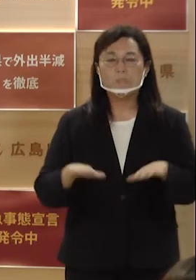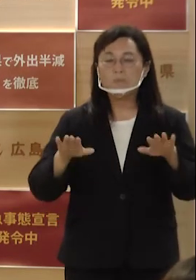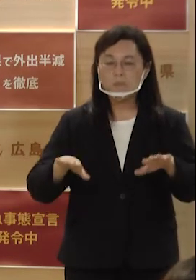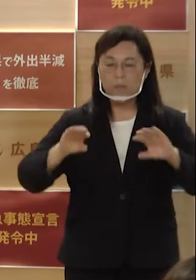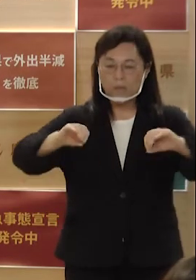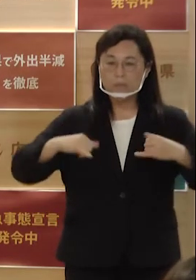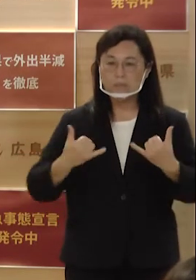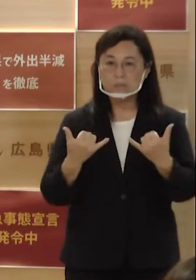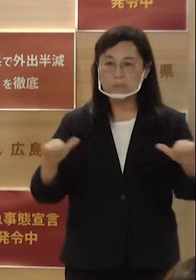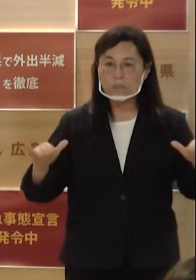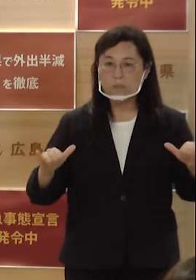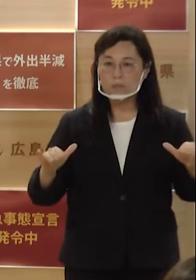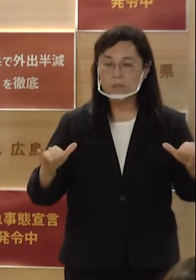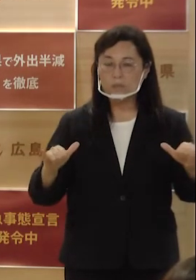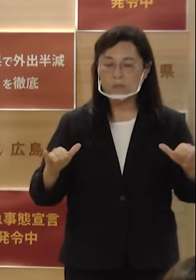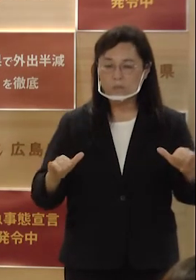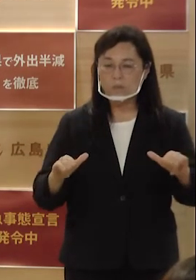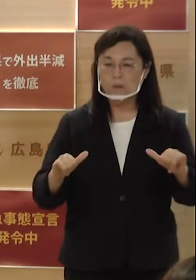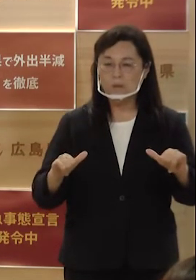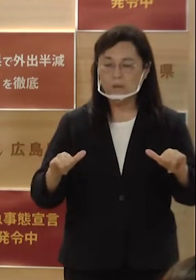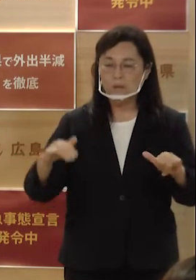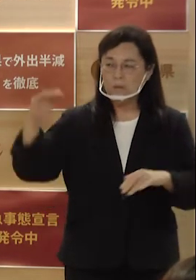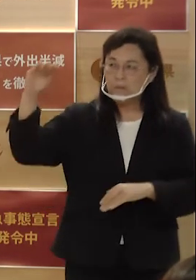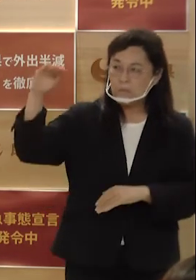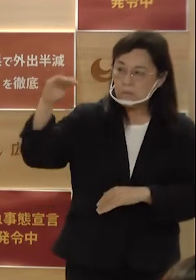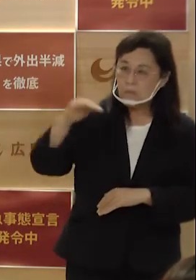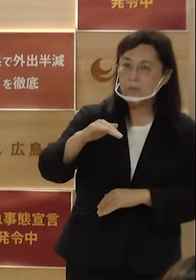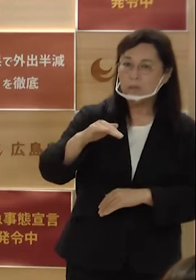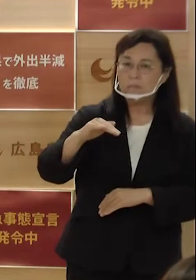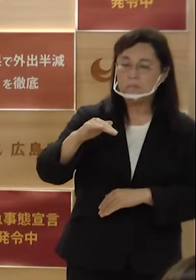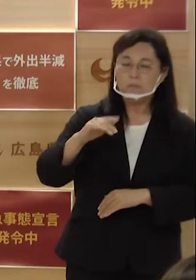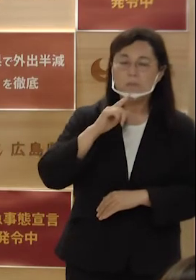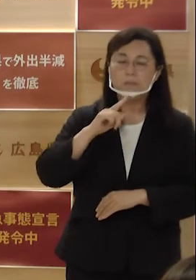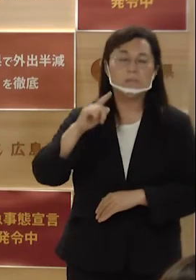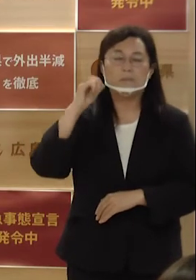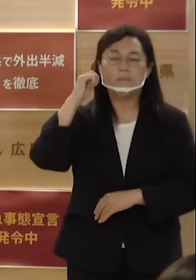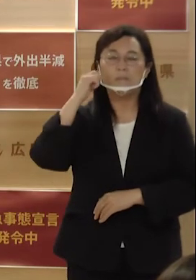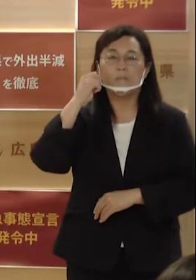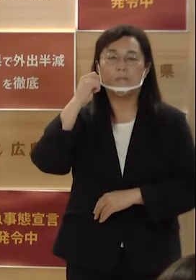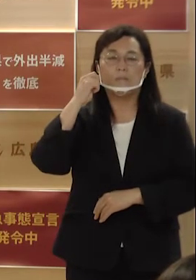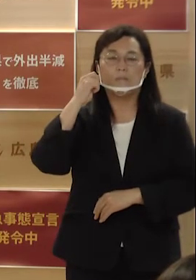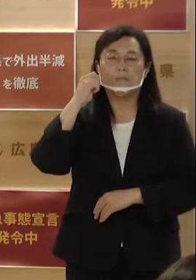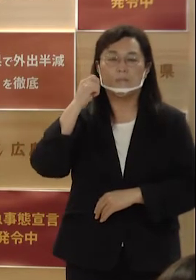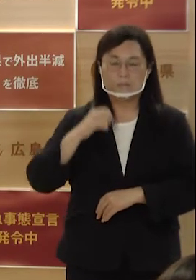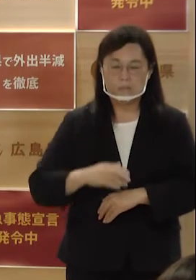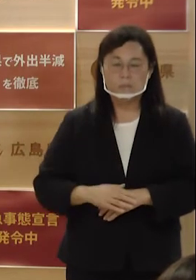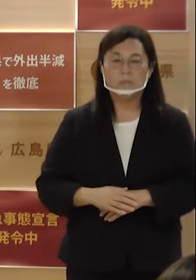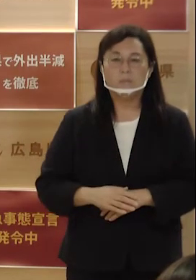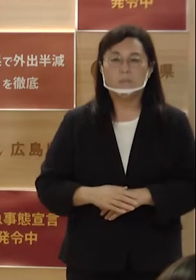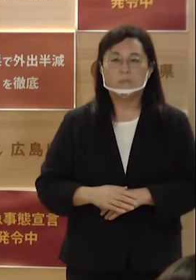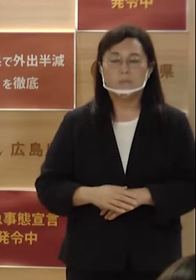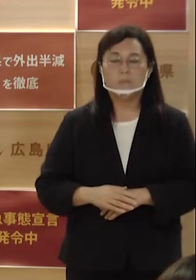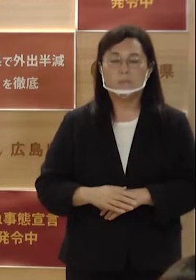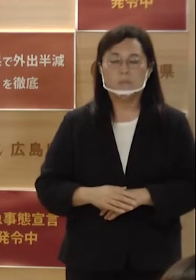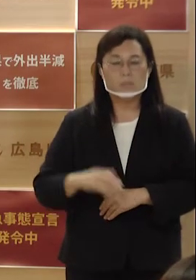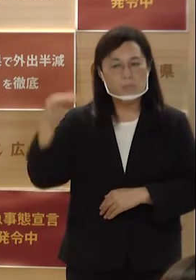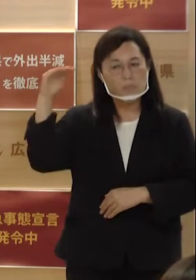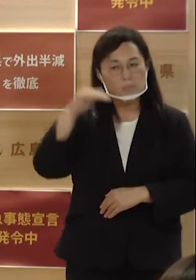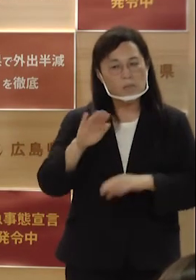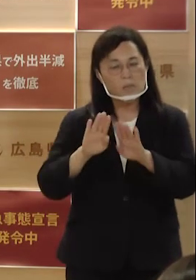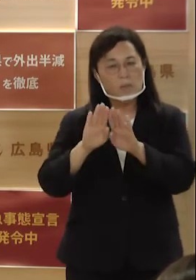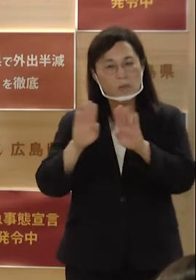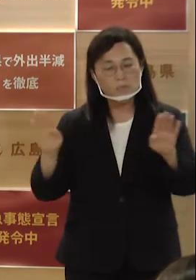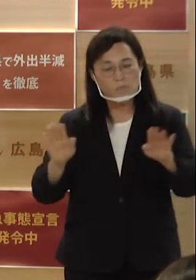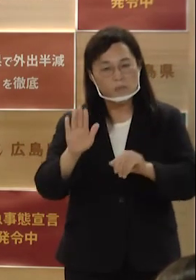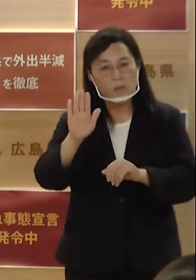こう下落傾向になっているというふうには言い難いので、そのピークがいつで、その下がり始めてからどれぐらいの